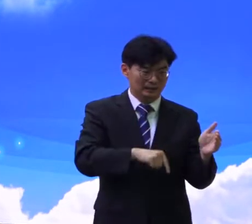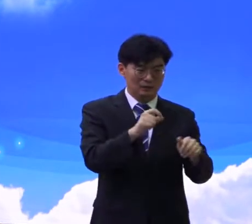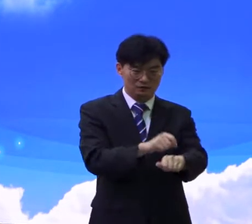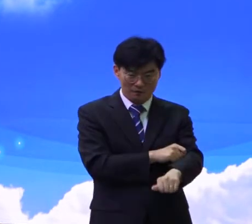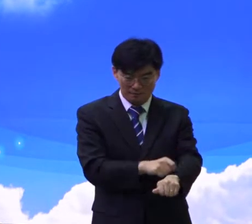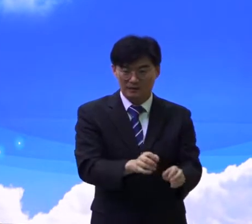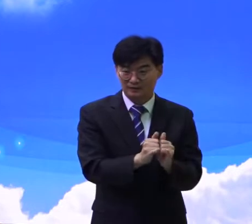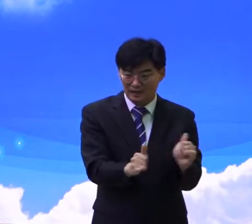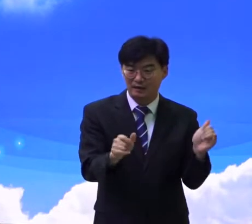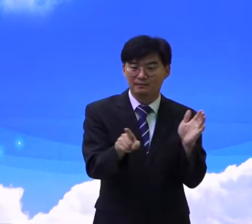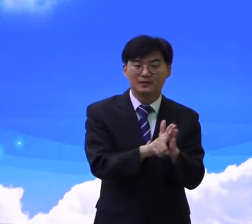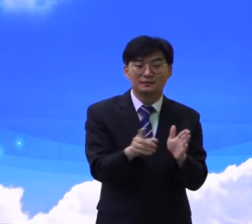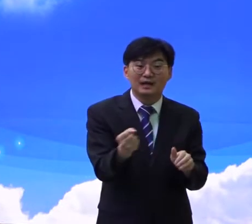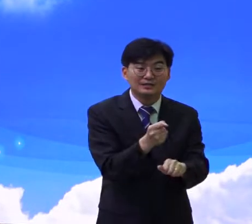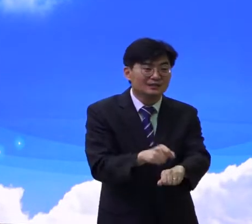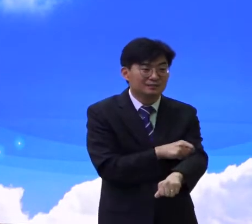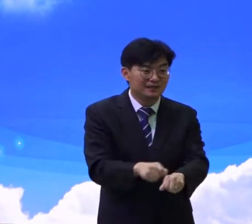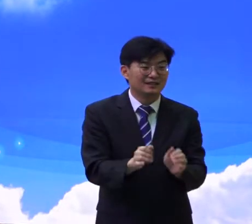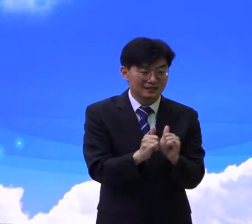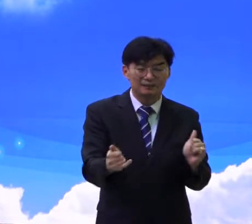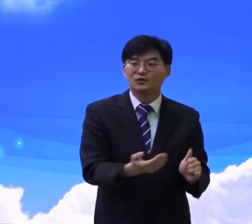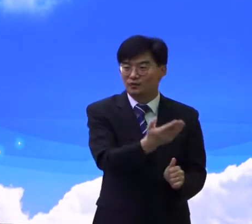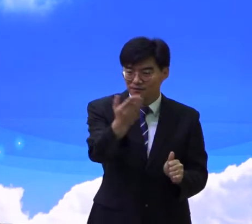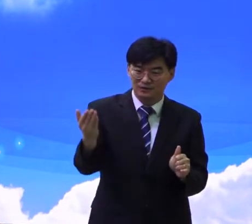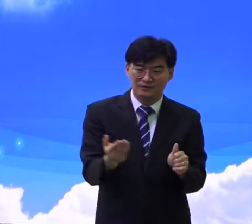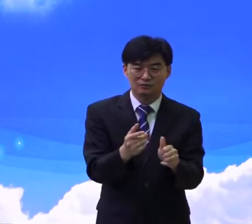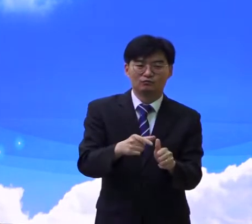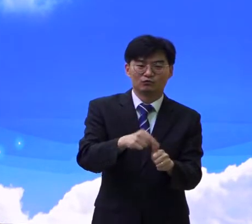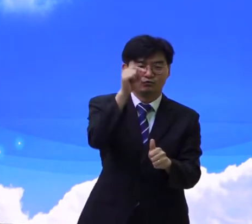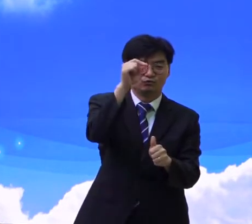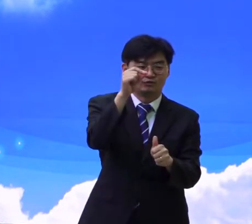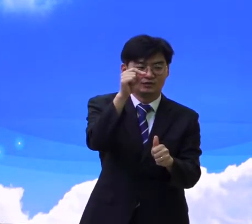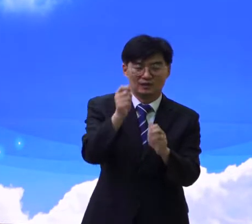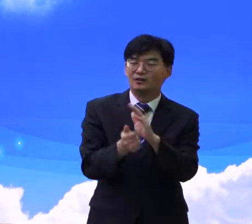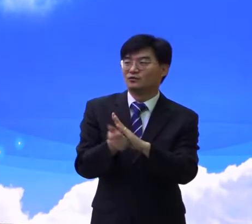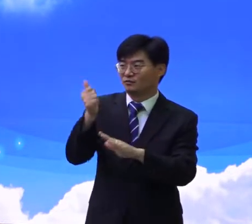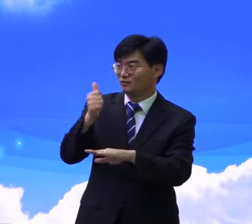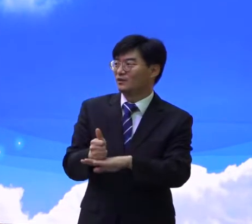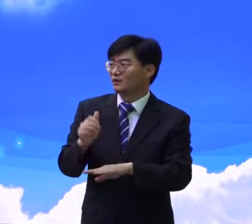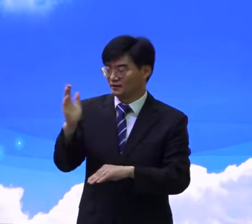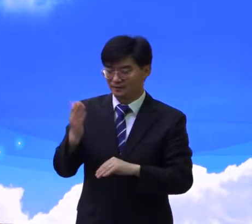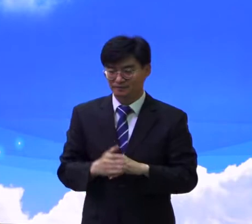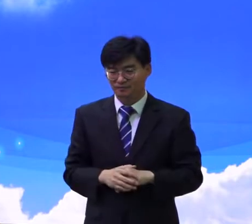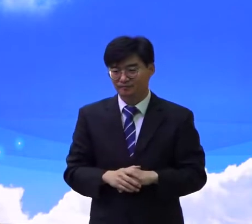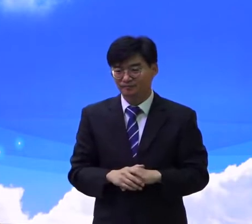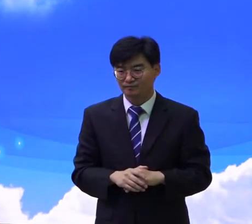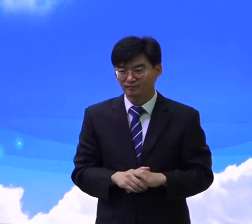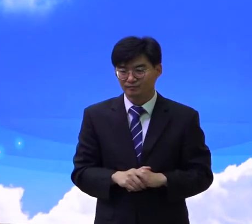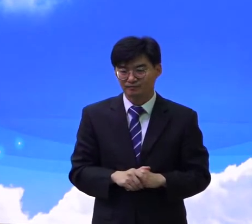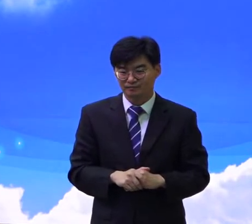우리는 주님 안에서 높은 신앙의 수준까지 나아가야 하는 그런 사람들입니다.